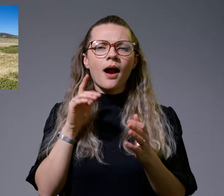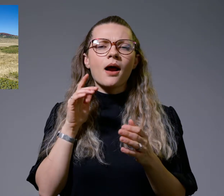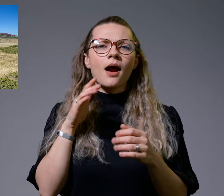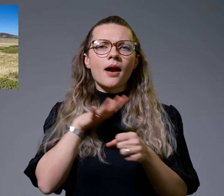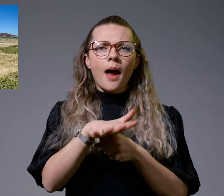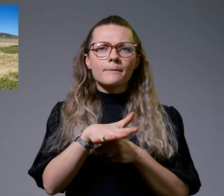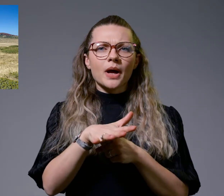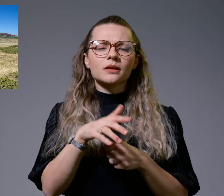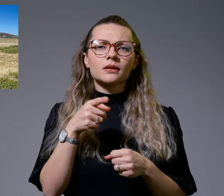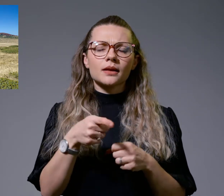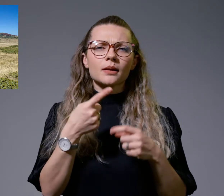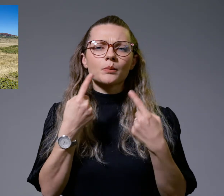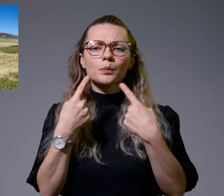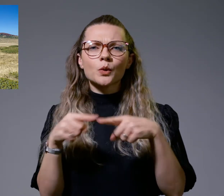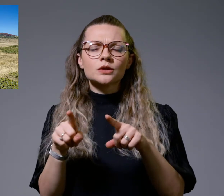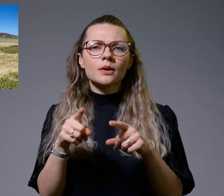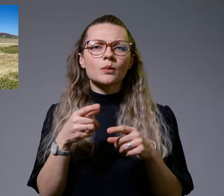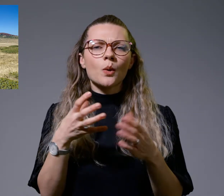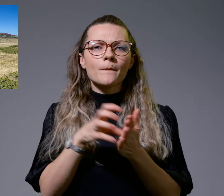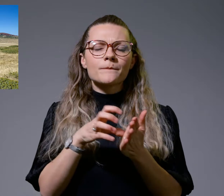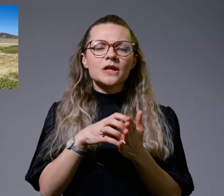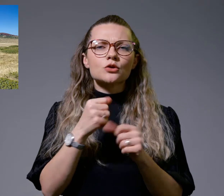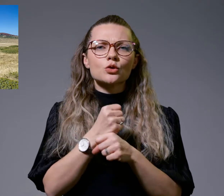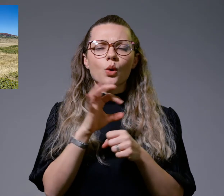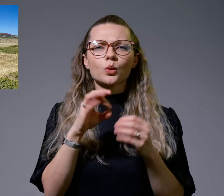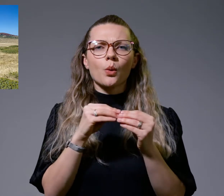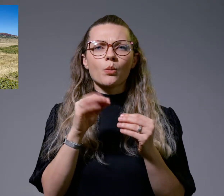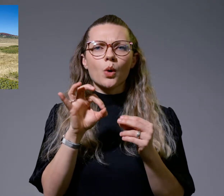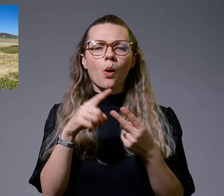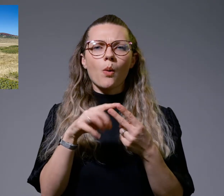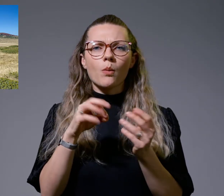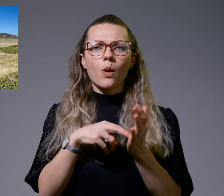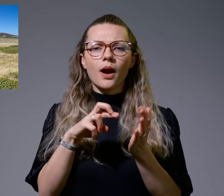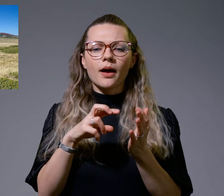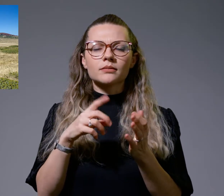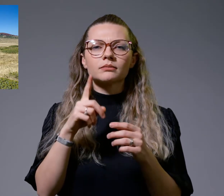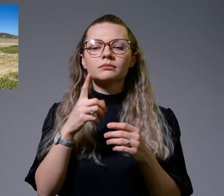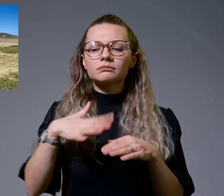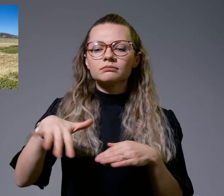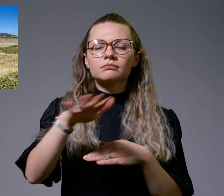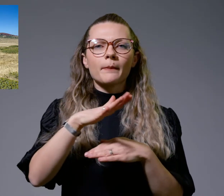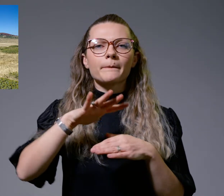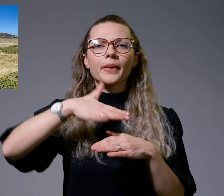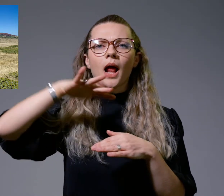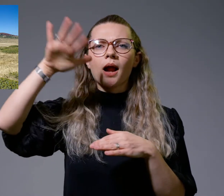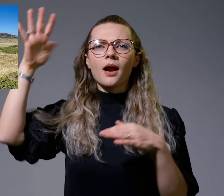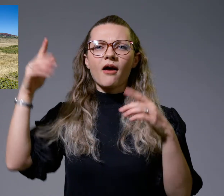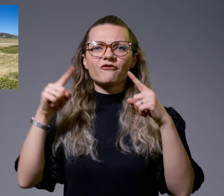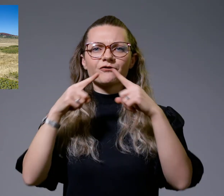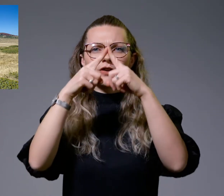Посебно во пределот на Доброполе и околните планински врвови. За кратко време, маглата